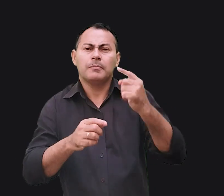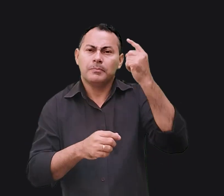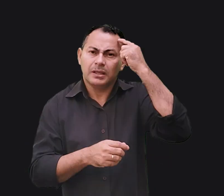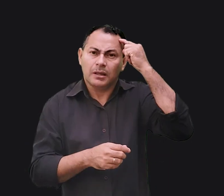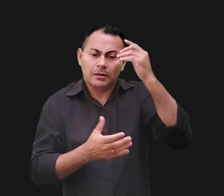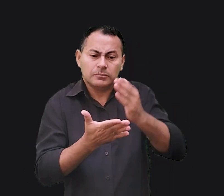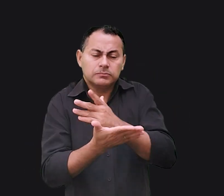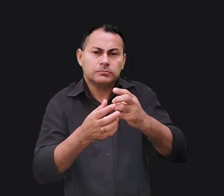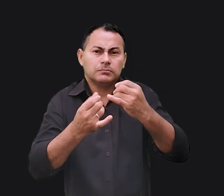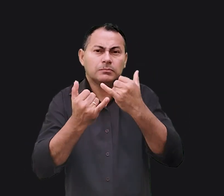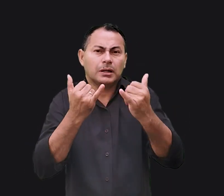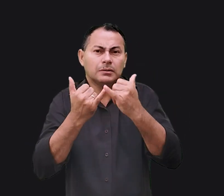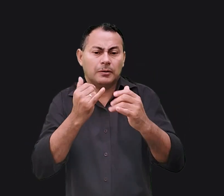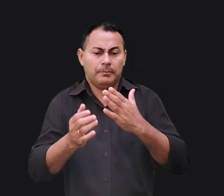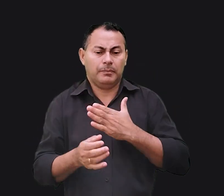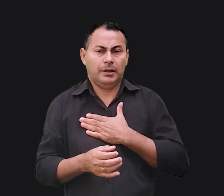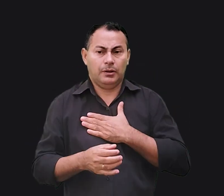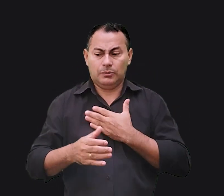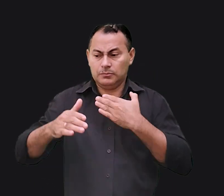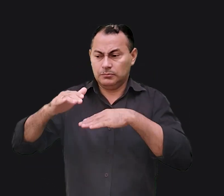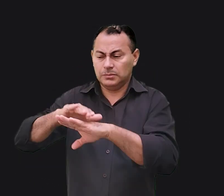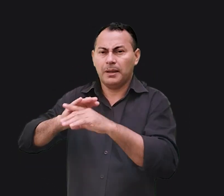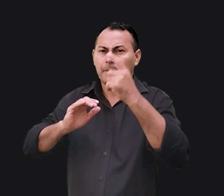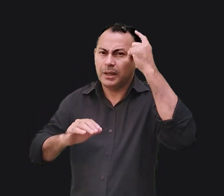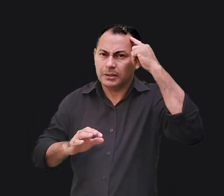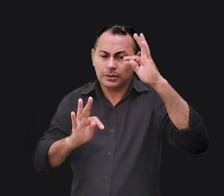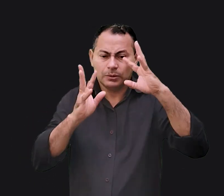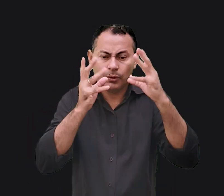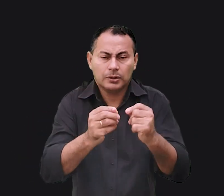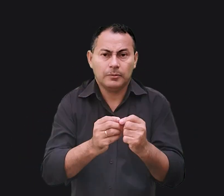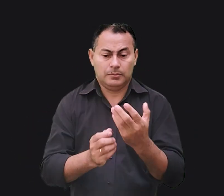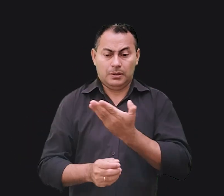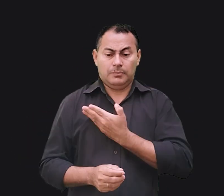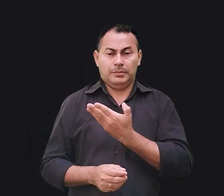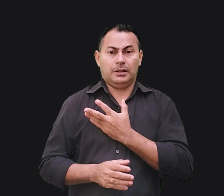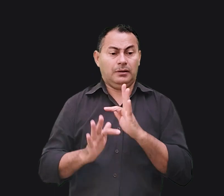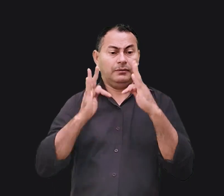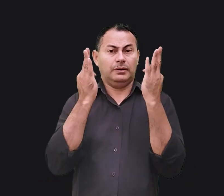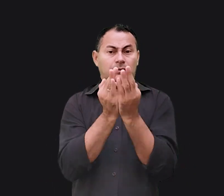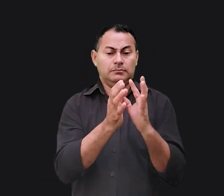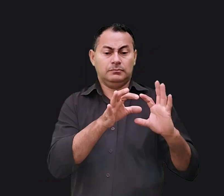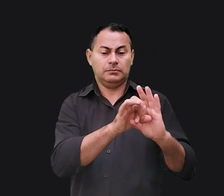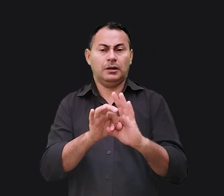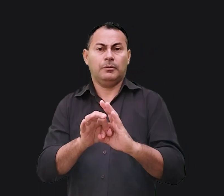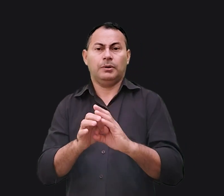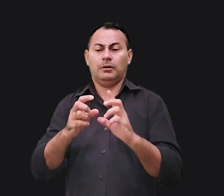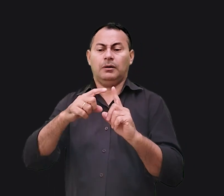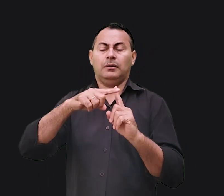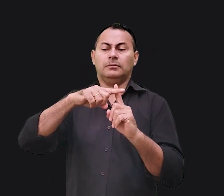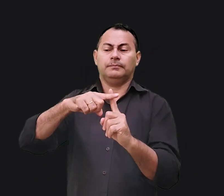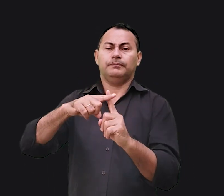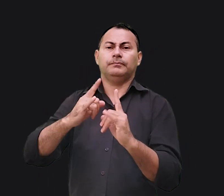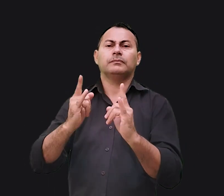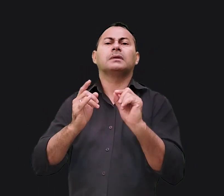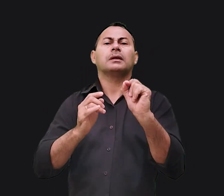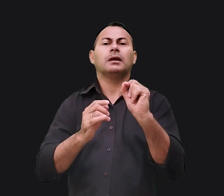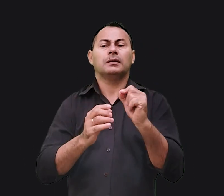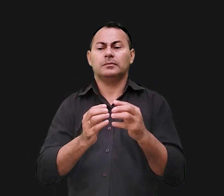em alguma coisa parecida para o meu enterro. Imaginem todos os meus amigos e familiares reunidos para o meu velório. E quem dirigiria